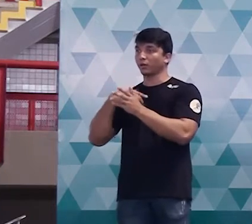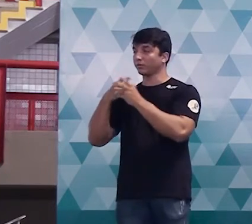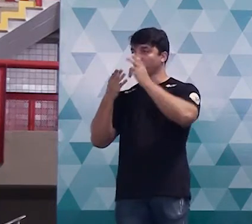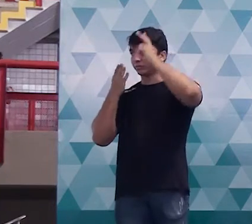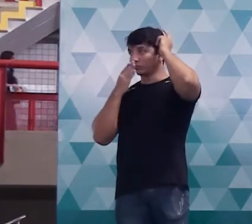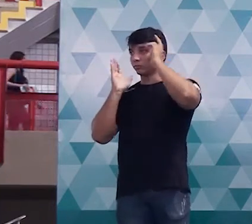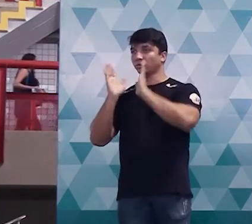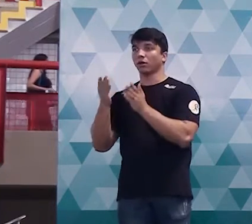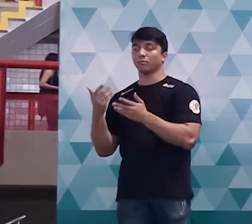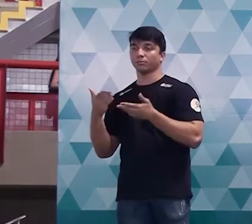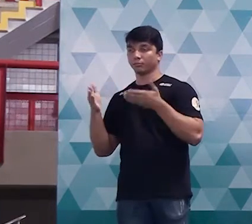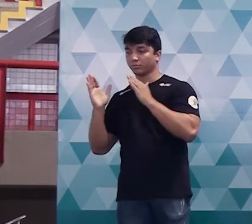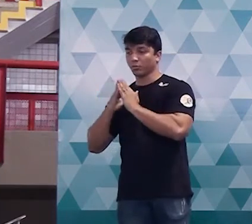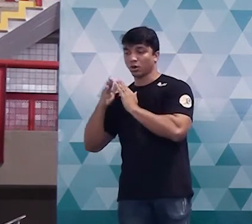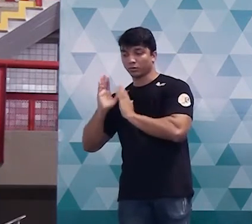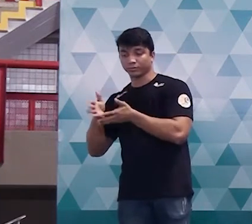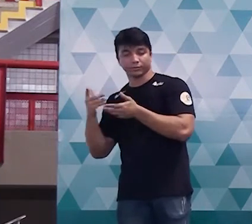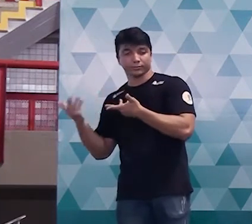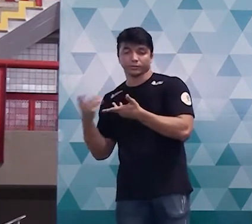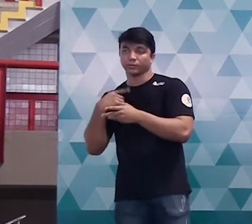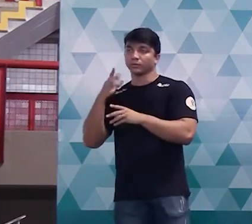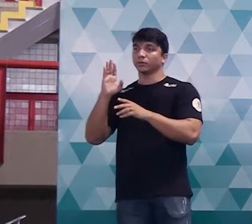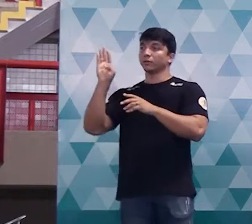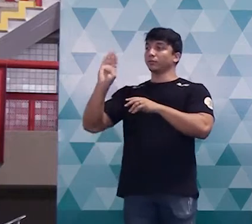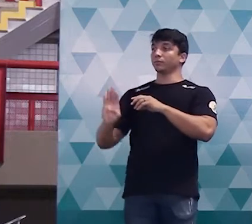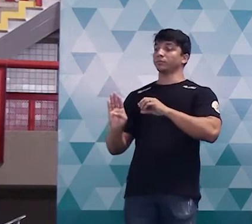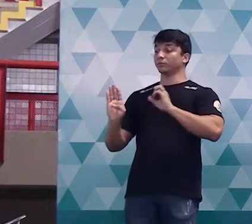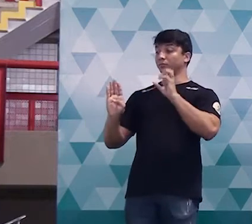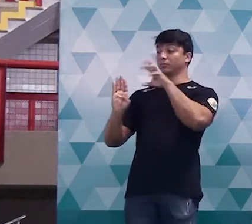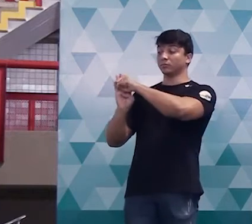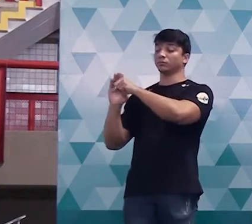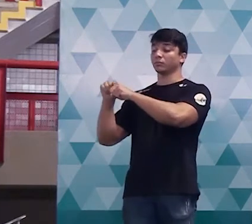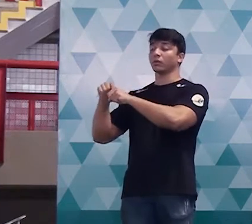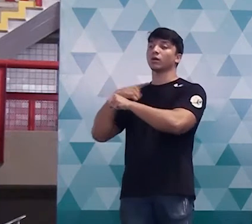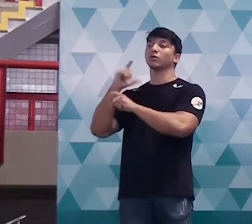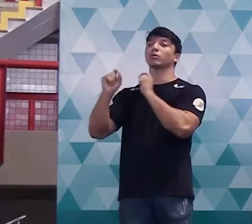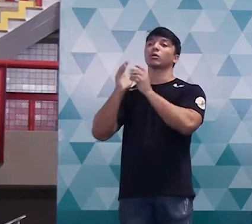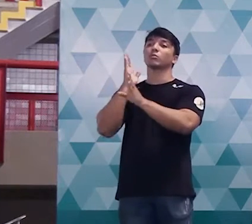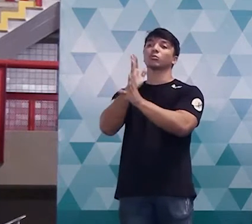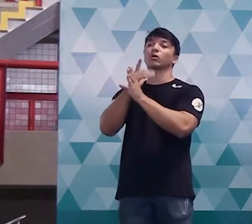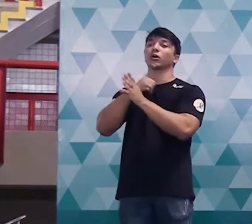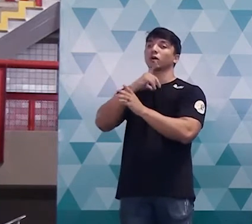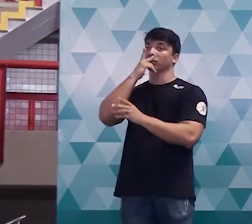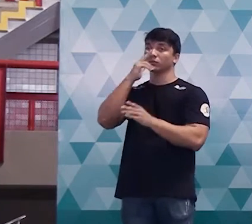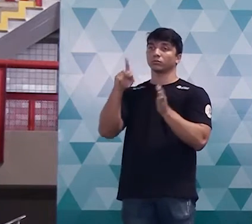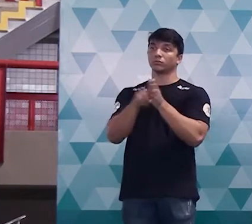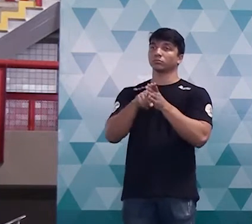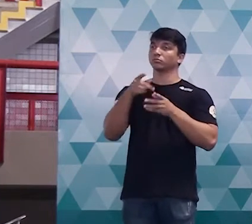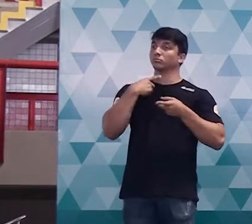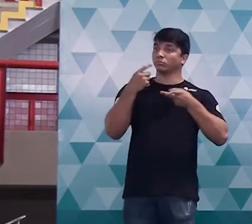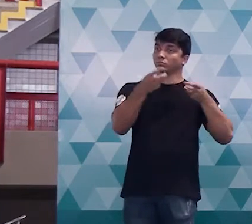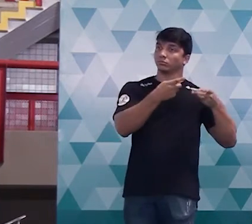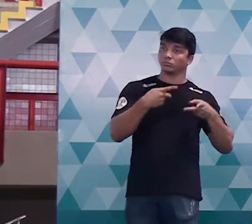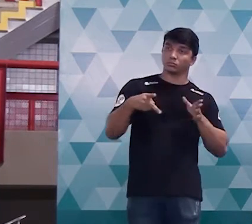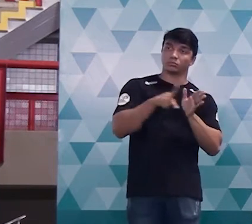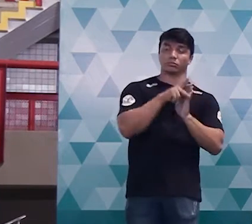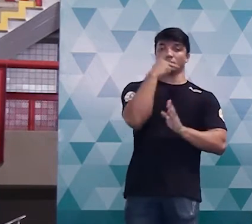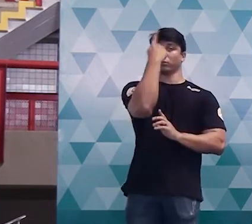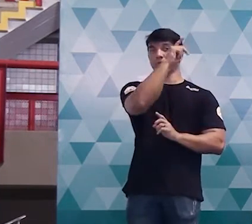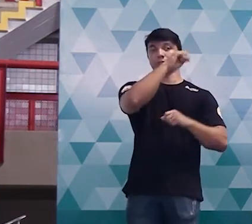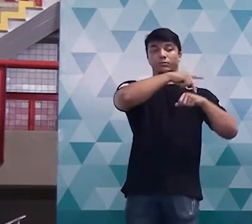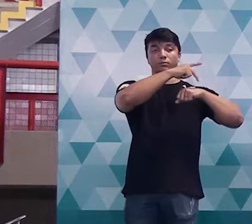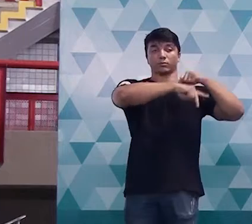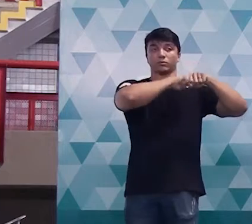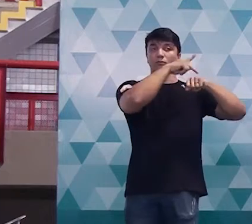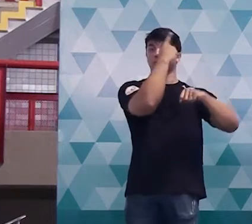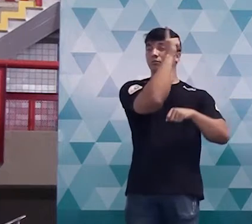morando quando os portugueses chegaram. O Brasil foi conquistado como resultado dos interesses mercantilistas portugueses. Saindo